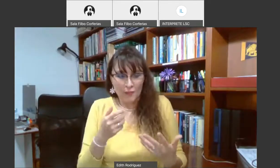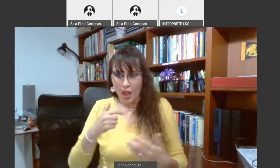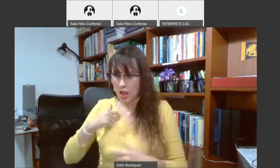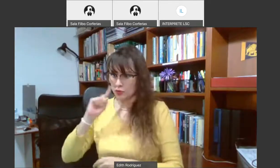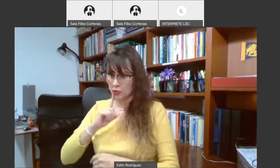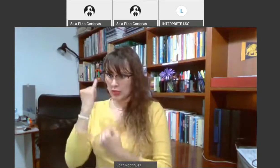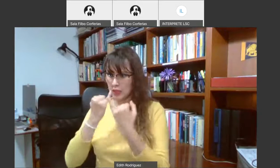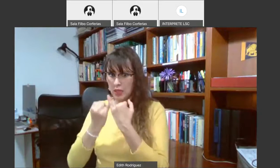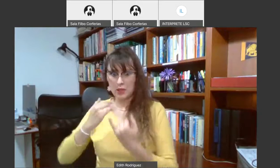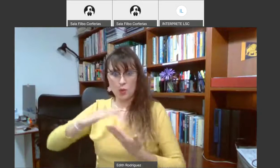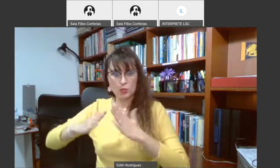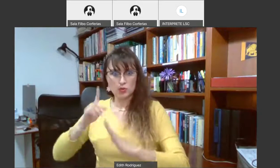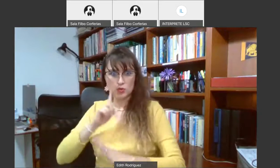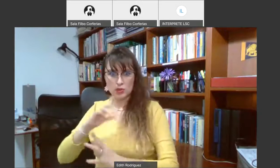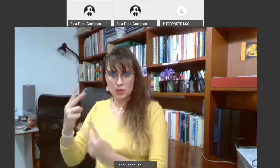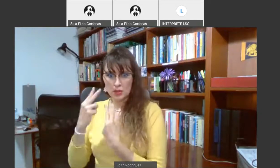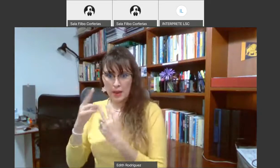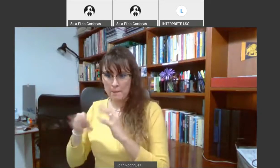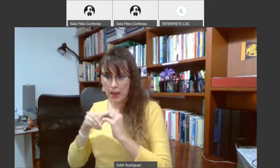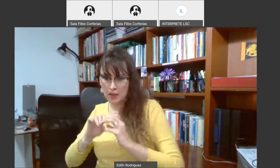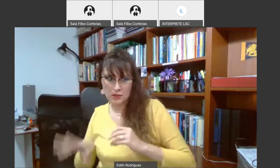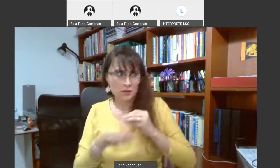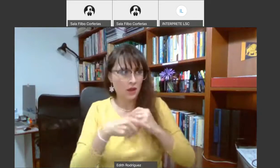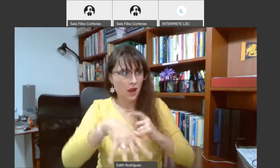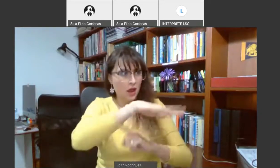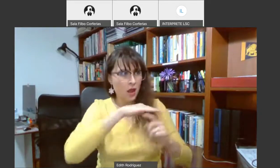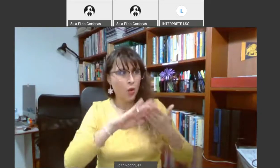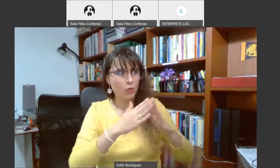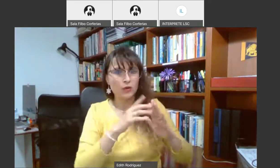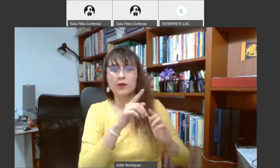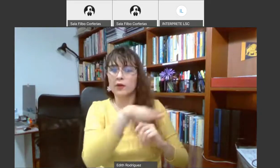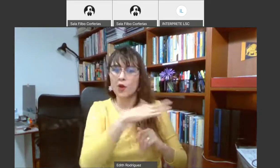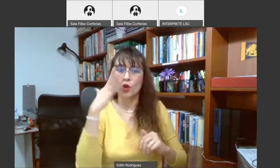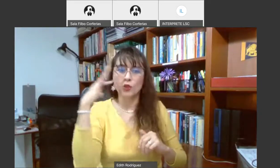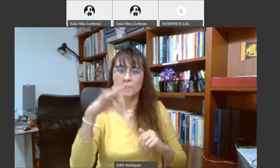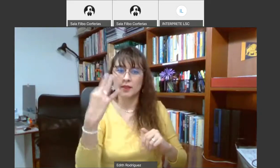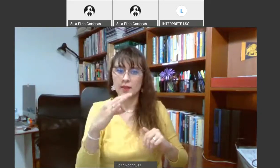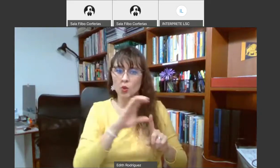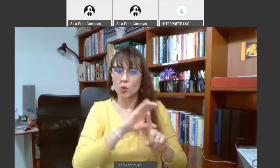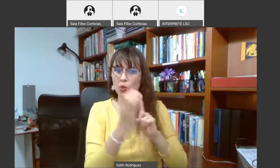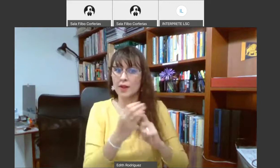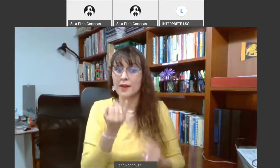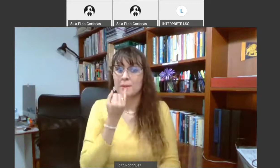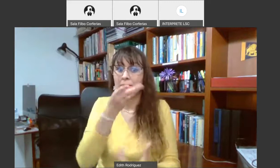que nos ayuda también en nuestra autoestima, pues porque nos da nos permite poder hacer relaciones, conexiones,